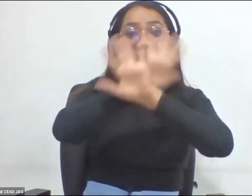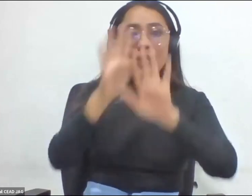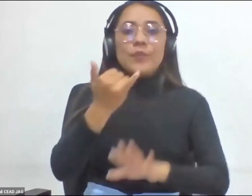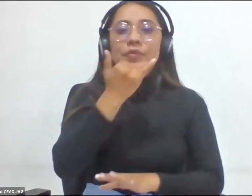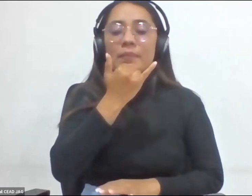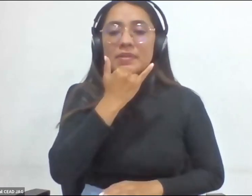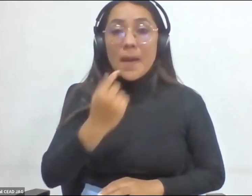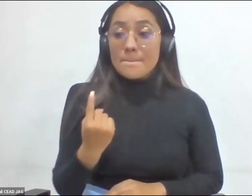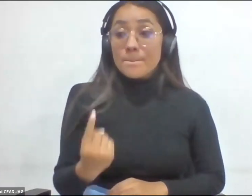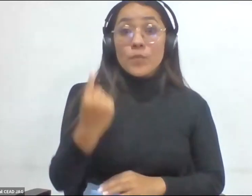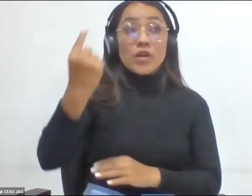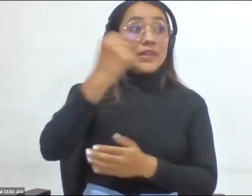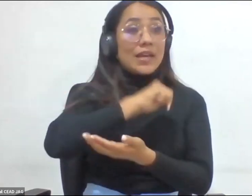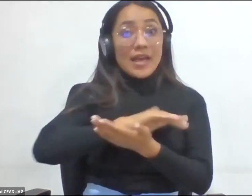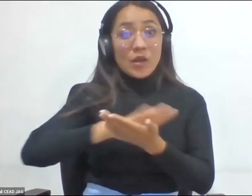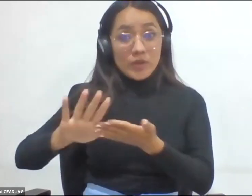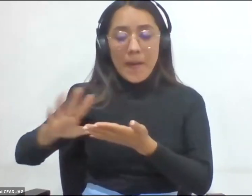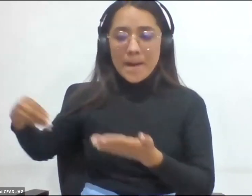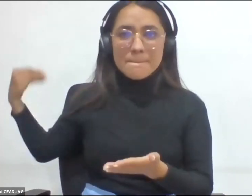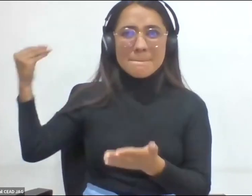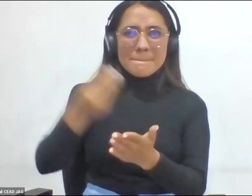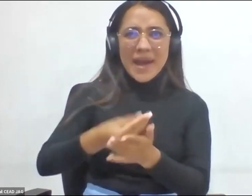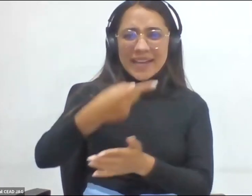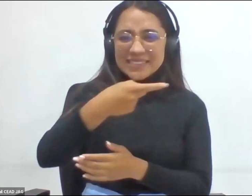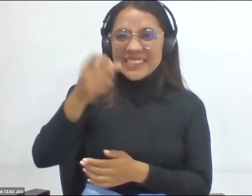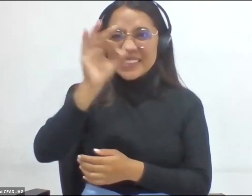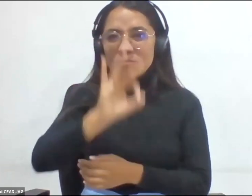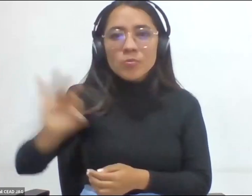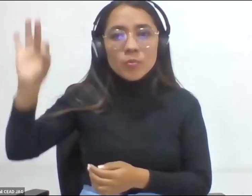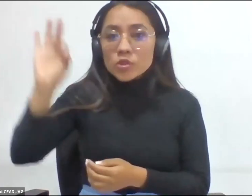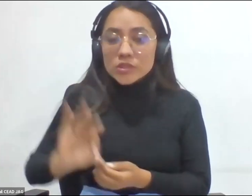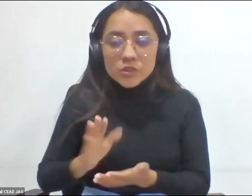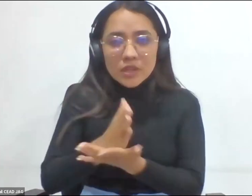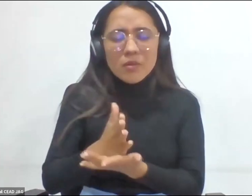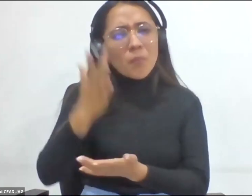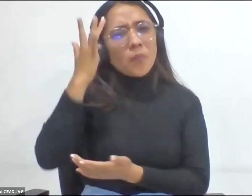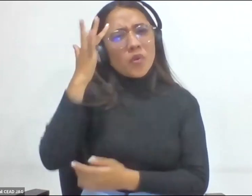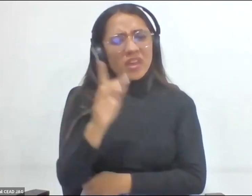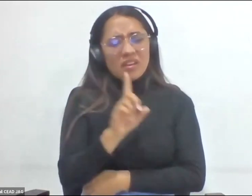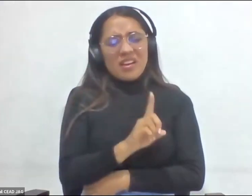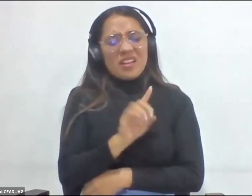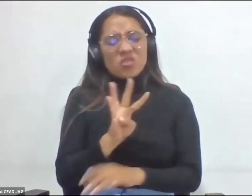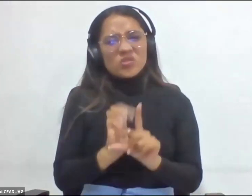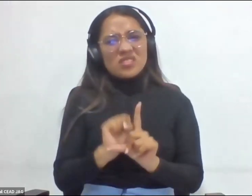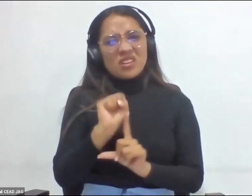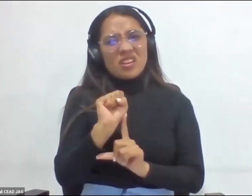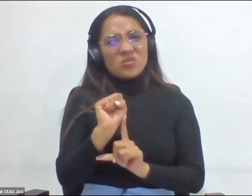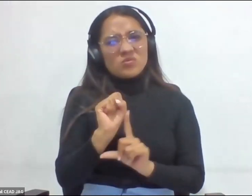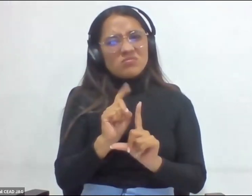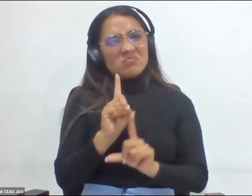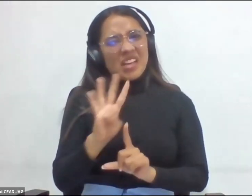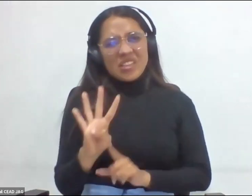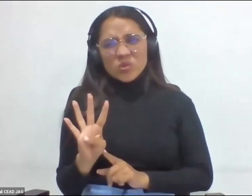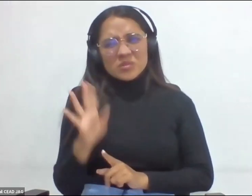de gratuidad cubre toda la carrera porque solo solo cubre 14 créditos académicos entonces vale la pena hacer la aclaración